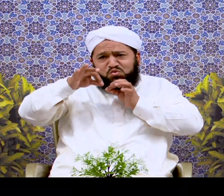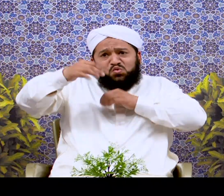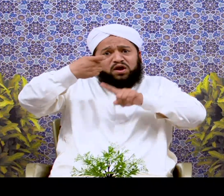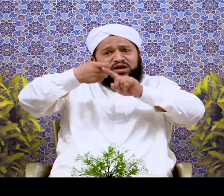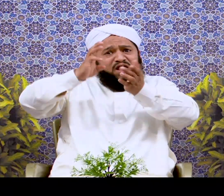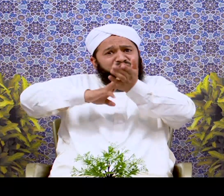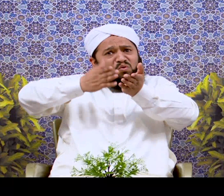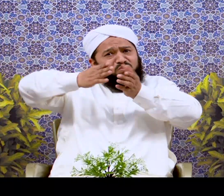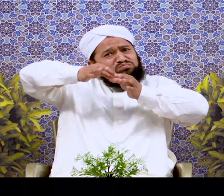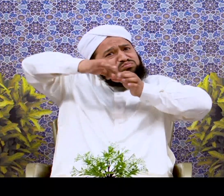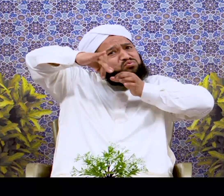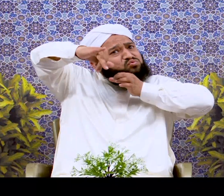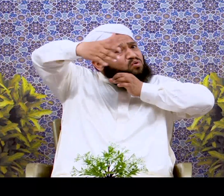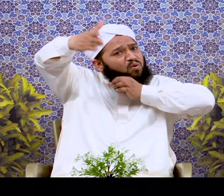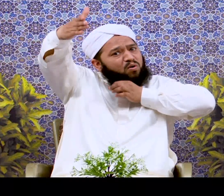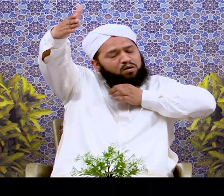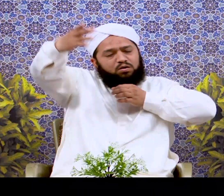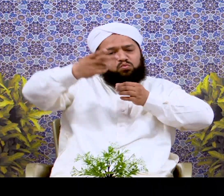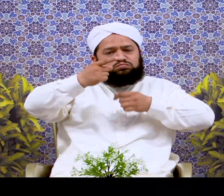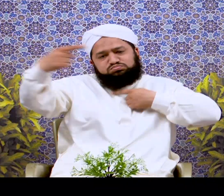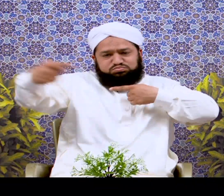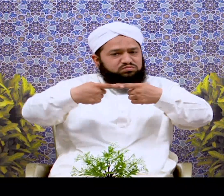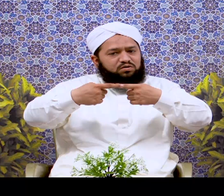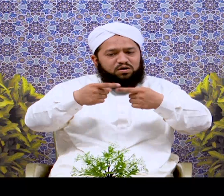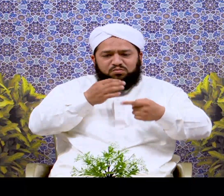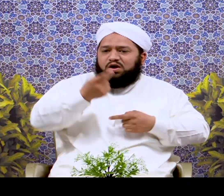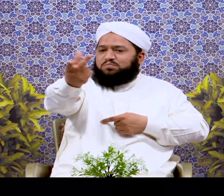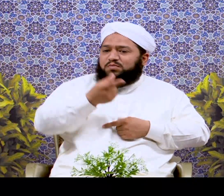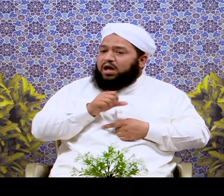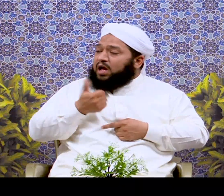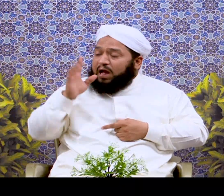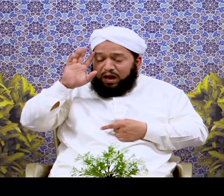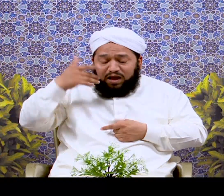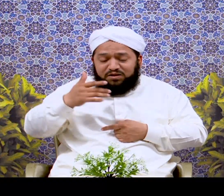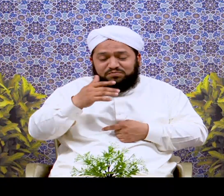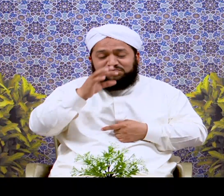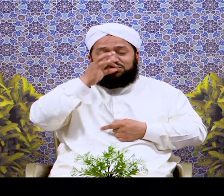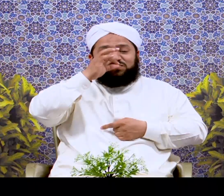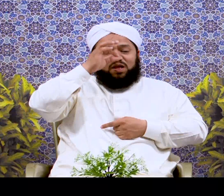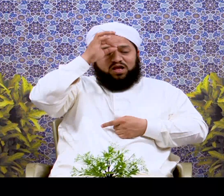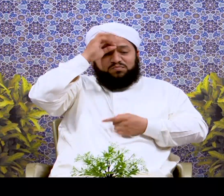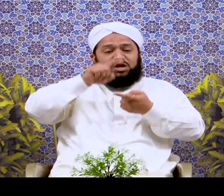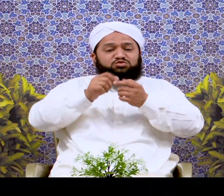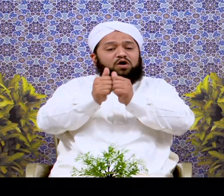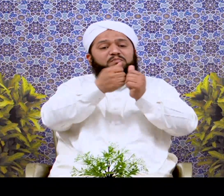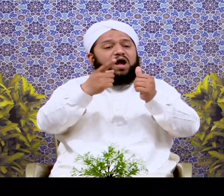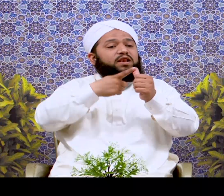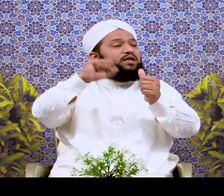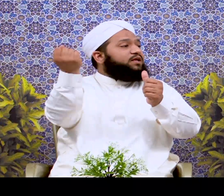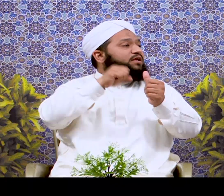فاصلہ سمٹ کر کم ہو گیا۔ امیر المؤمنین مولا علی رضی اللہ عنہ کی کرامت بڑی مشہور ہے کہ آپ گھوڑے